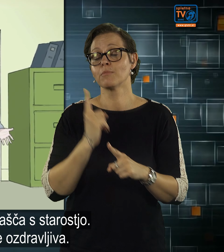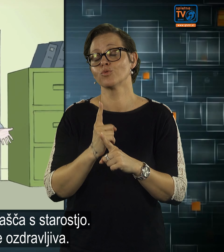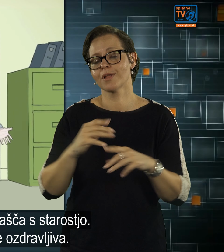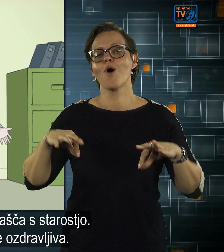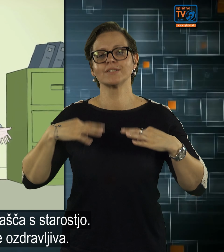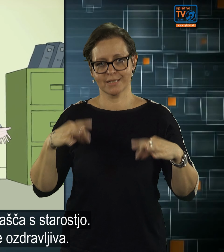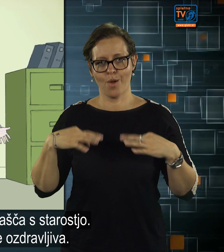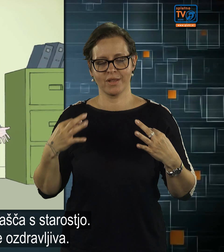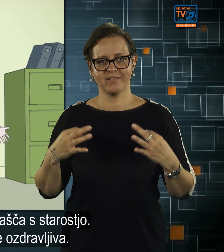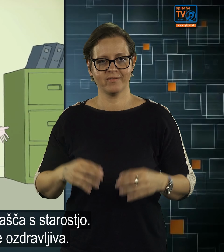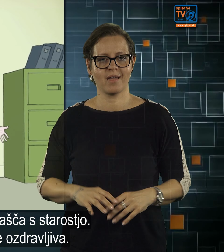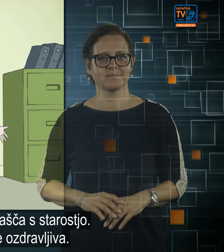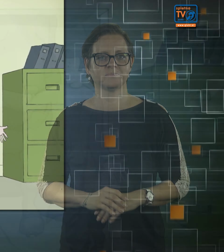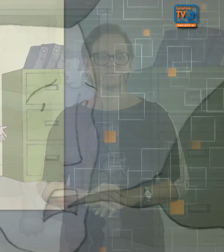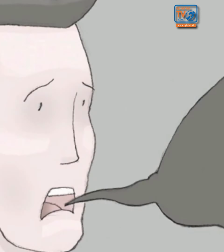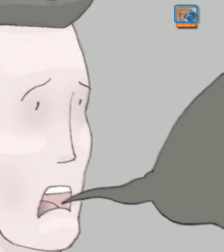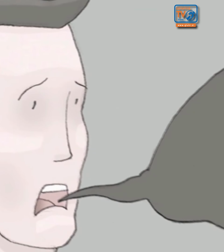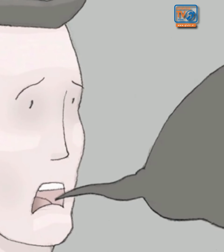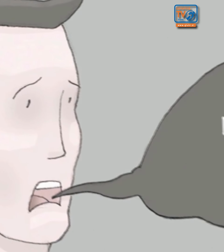vendar pa je ozdravljiva.